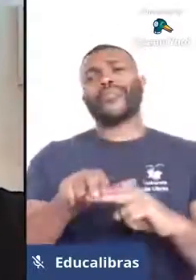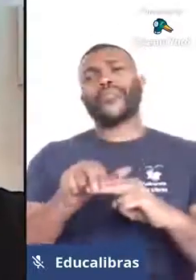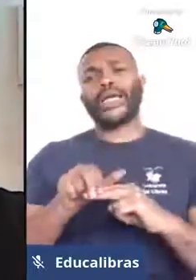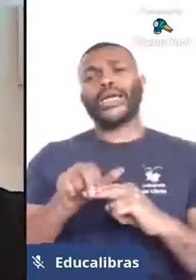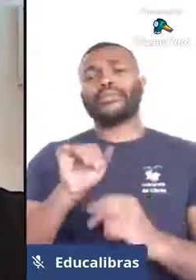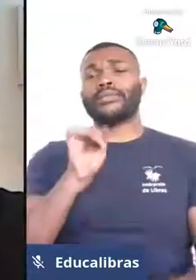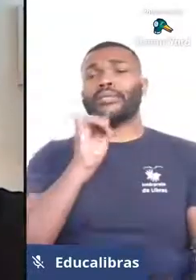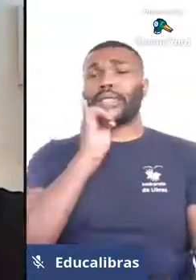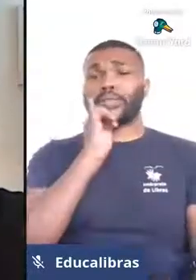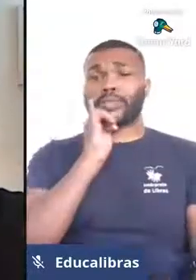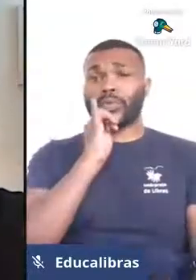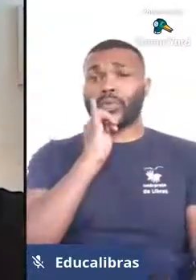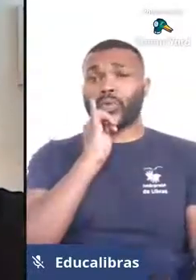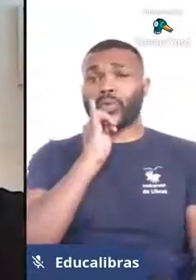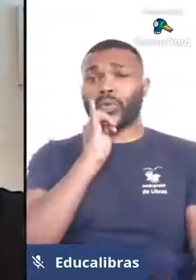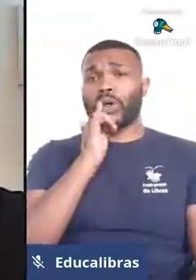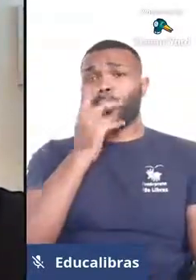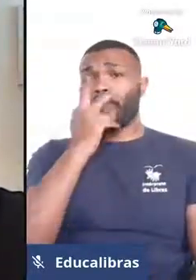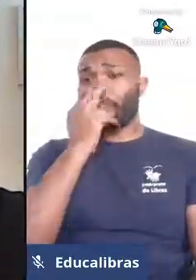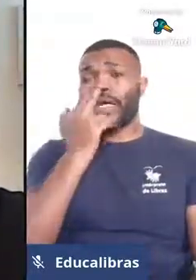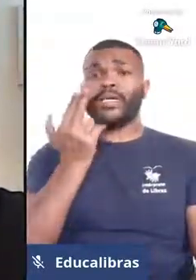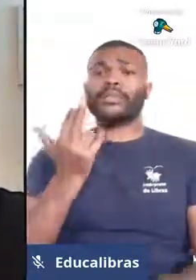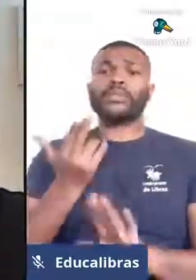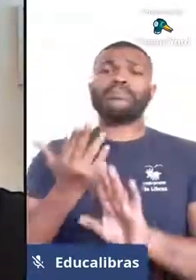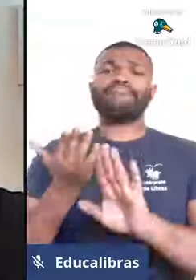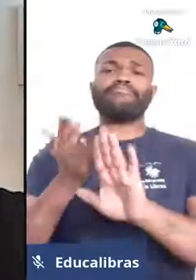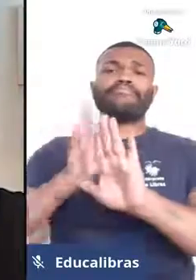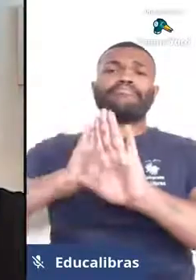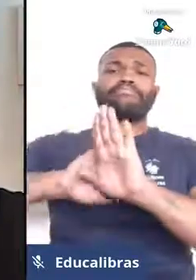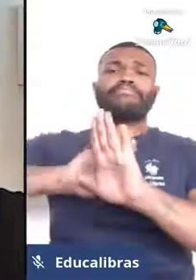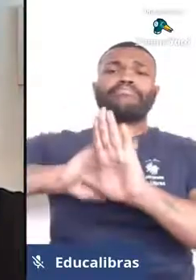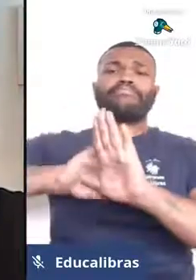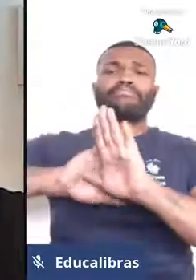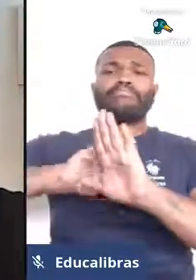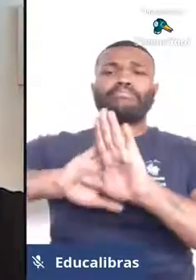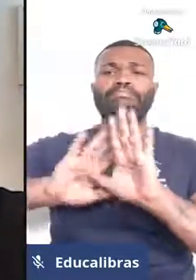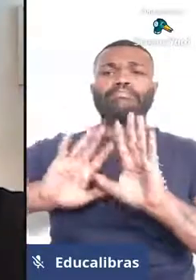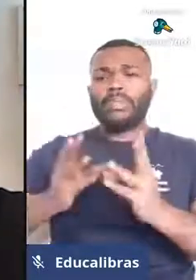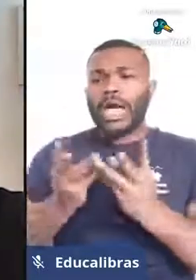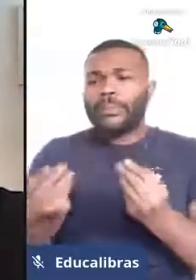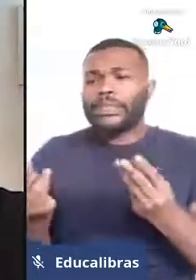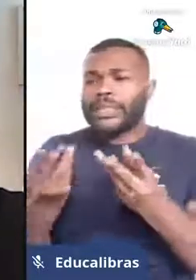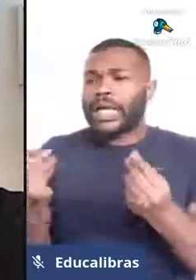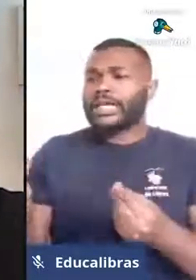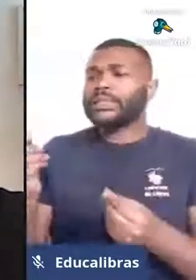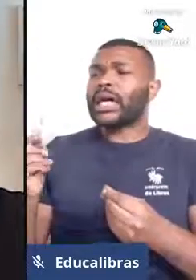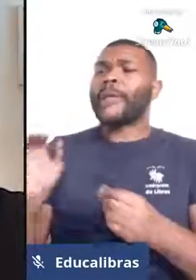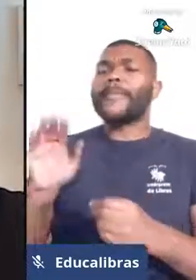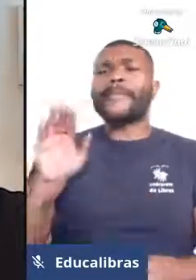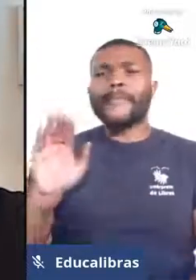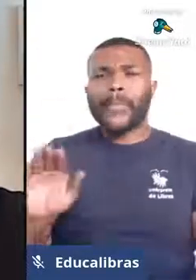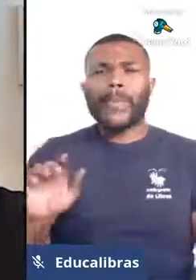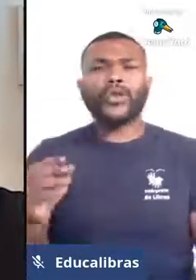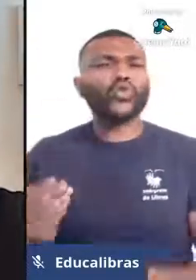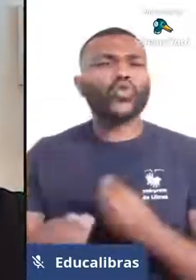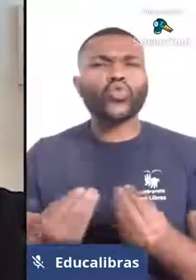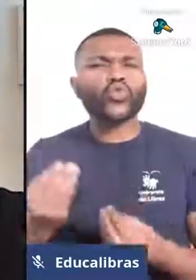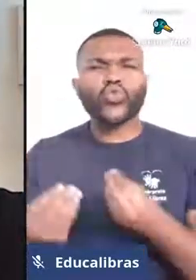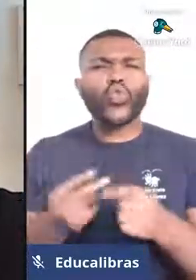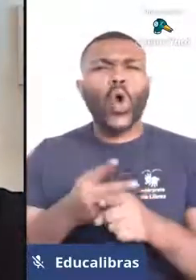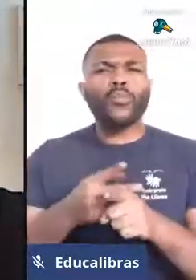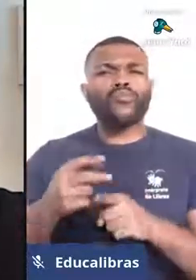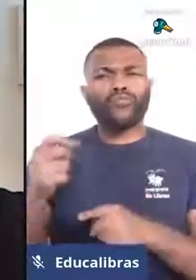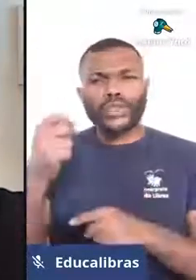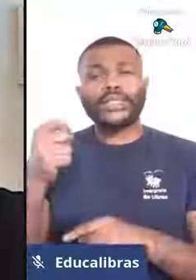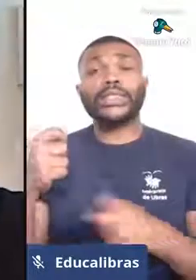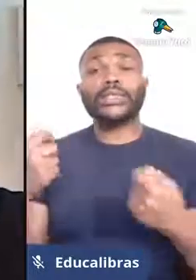ainda é muito subliminar e a gente não vai vencê-la se não tiver ali meio que cutucando